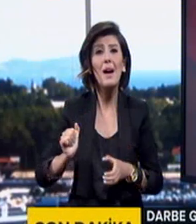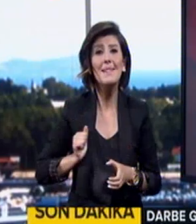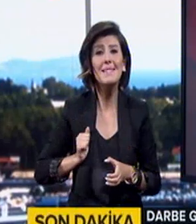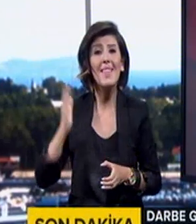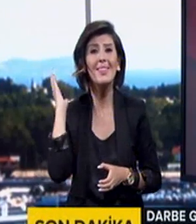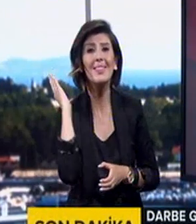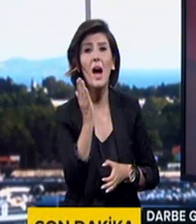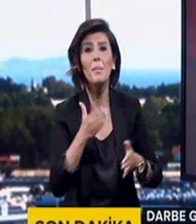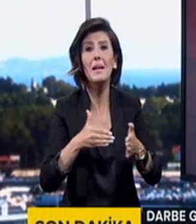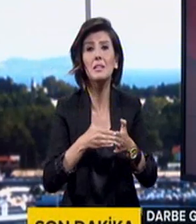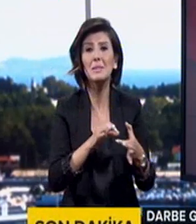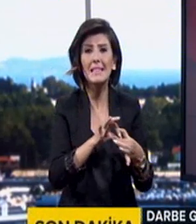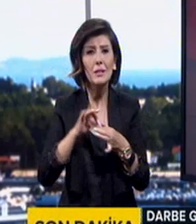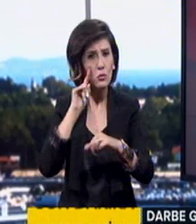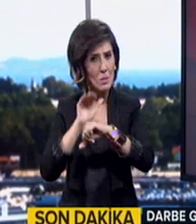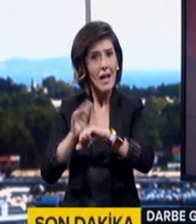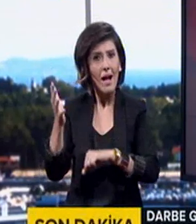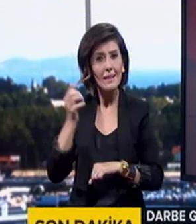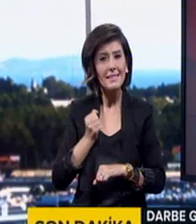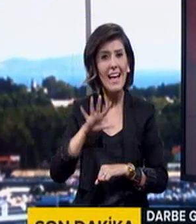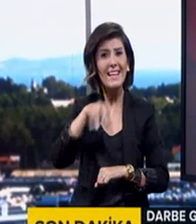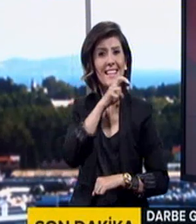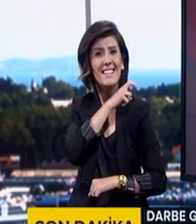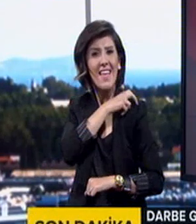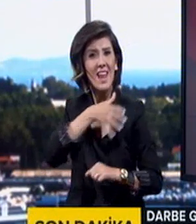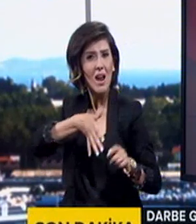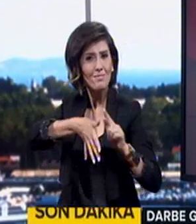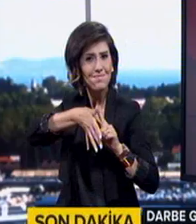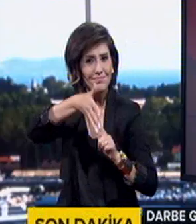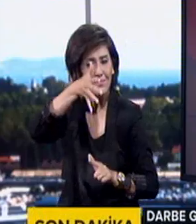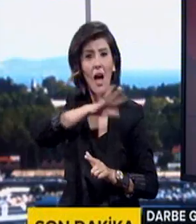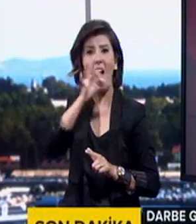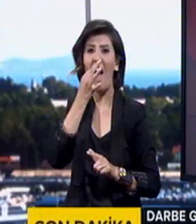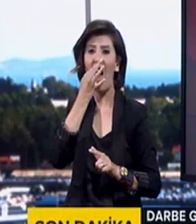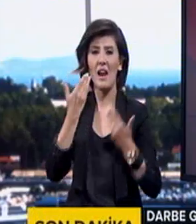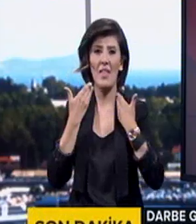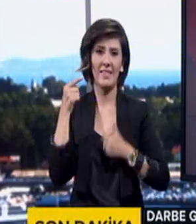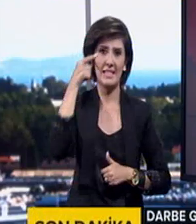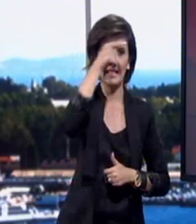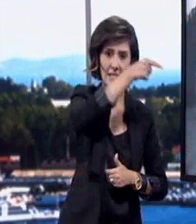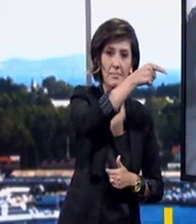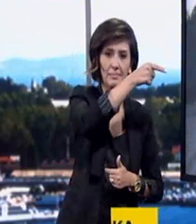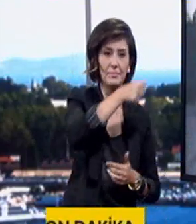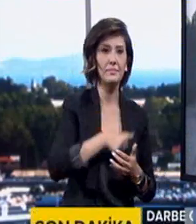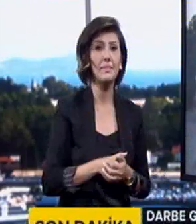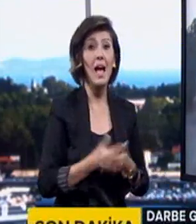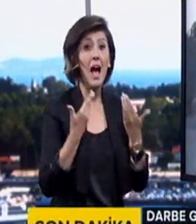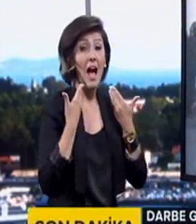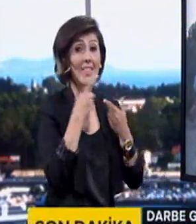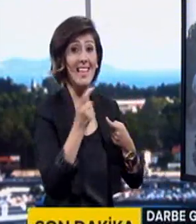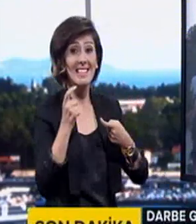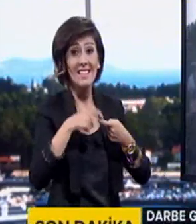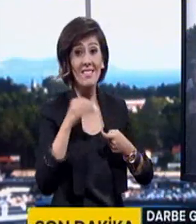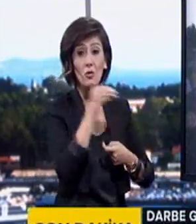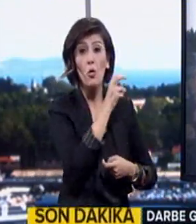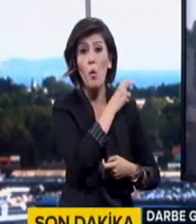askerin darbe girişimiyle ilgili gözaltına alınan general ve amiraller Ankara Adliyesi'nde. Adliyeye